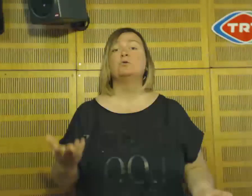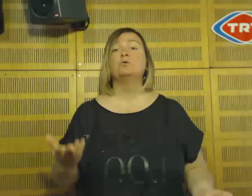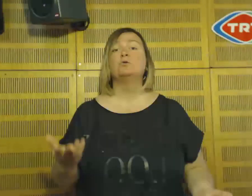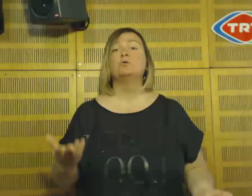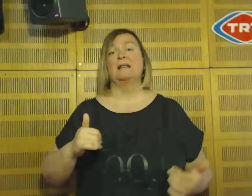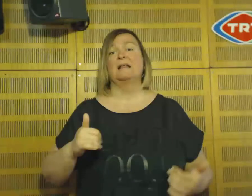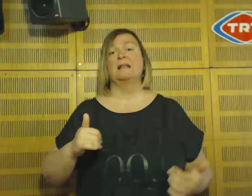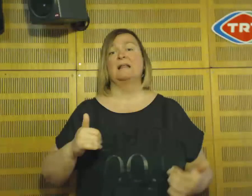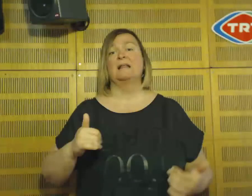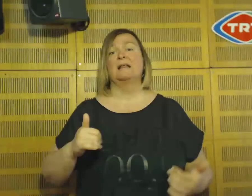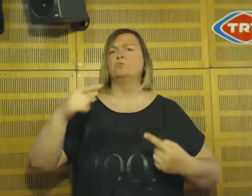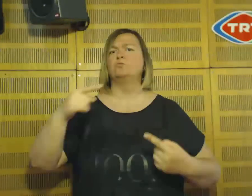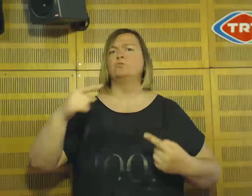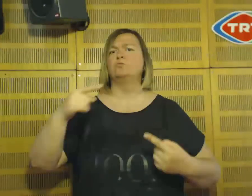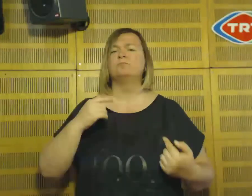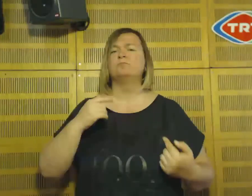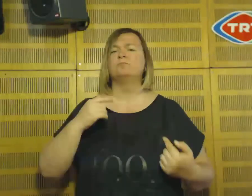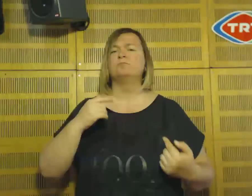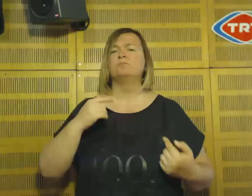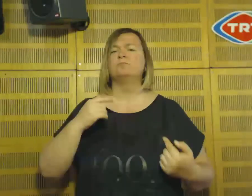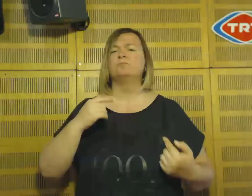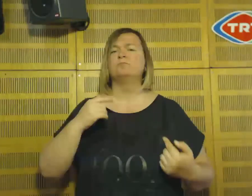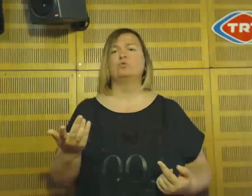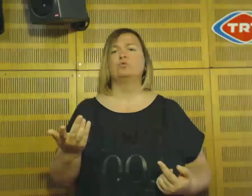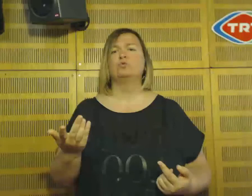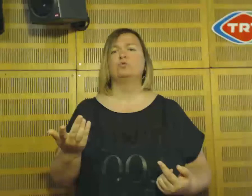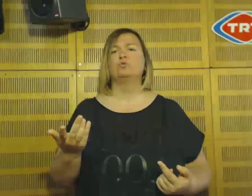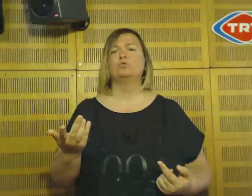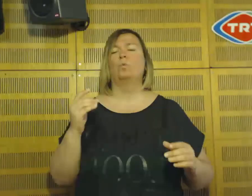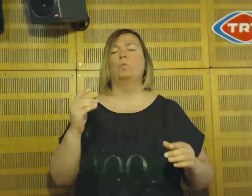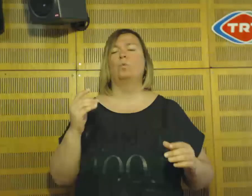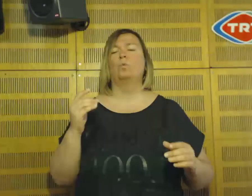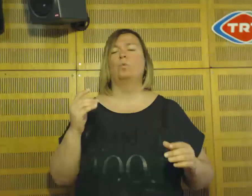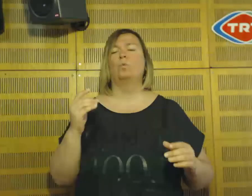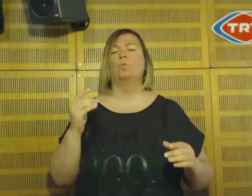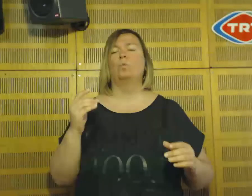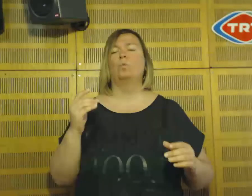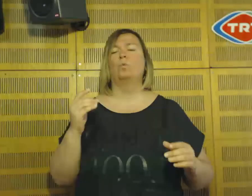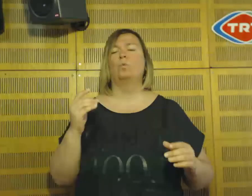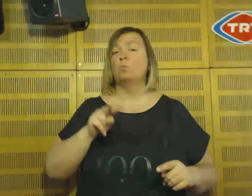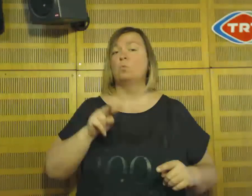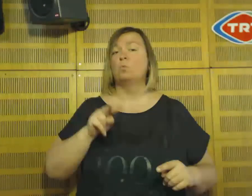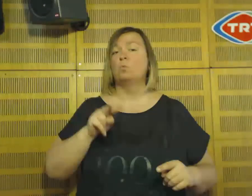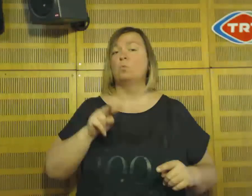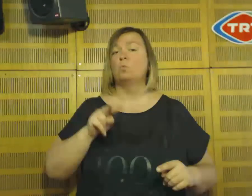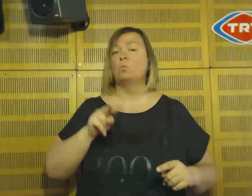dönüyor. Bunu tabii ki ummak gerek. Bu sanatçı, gönüllülerim,